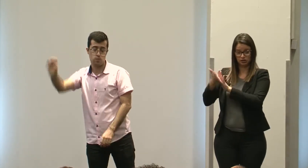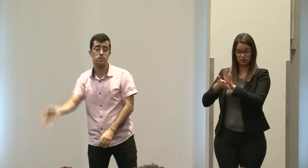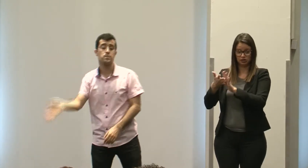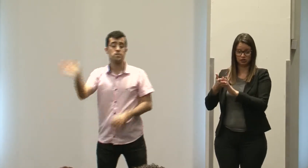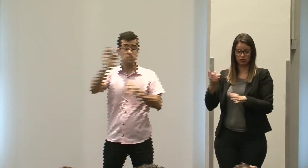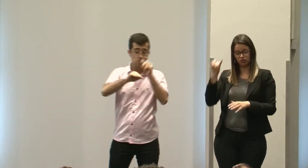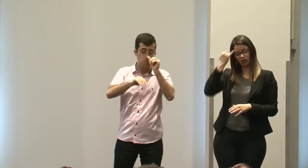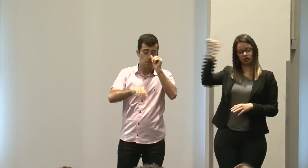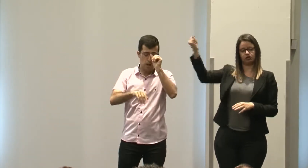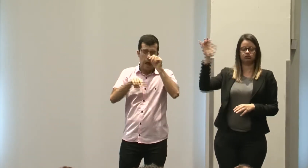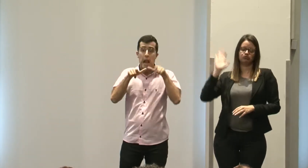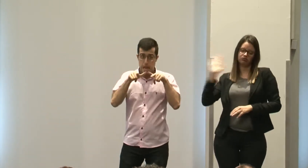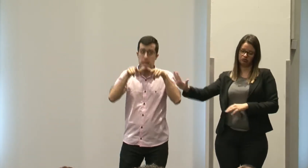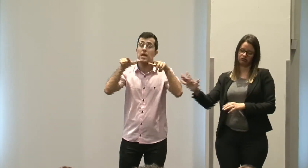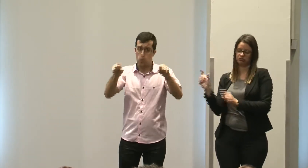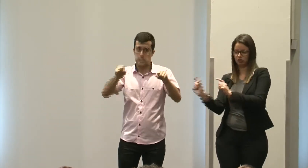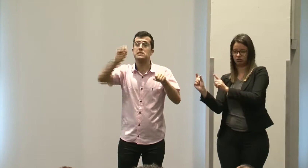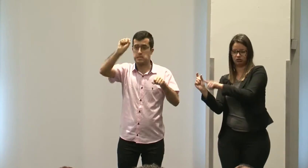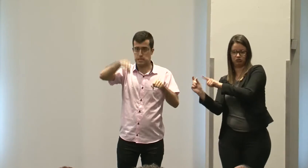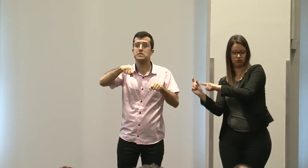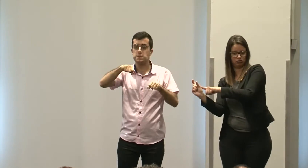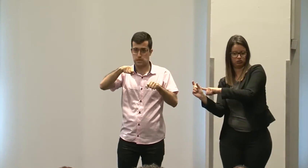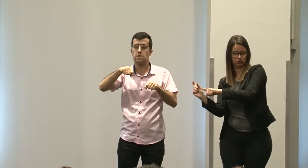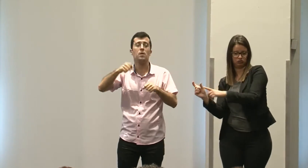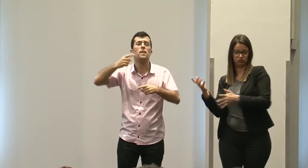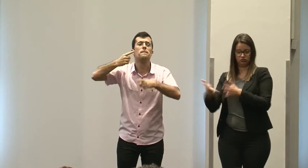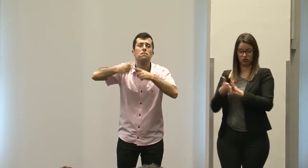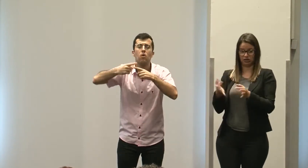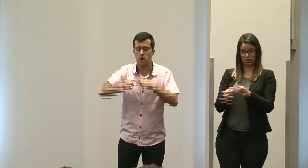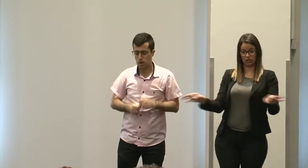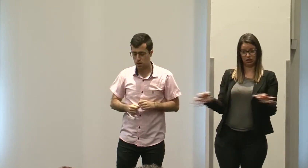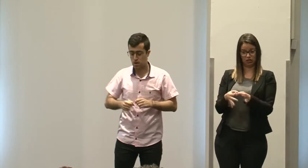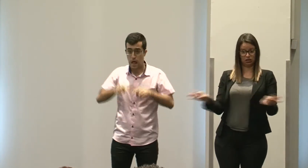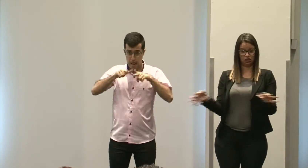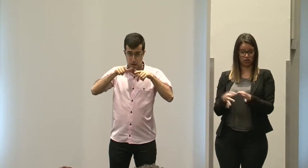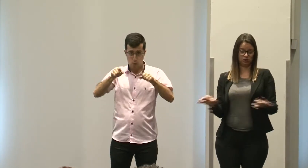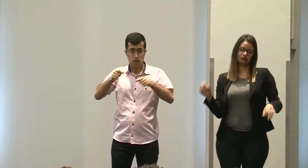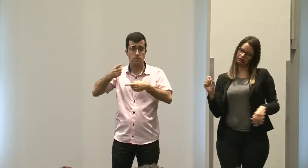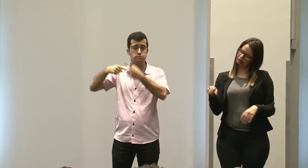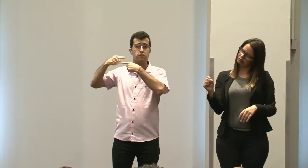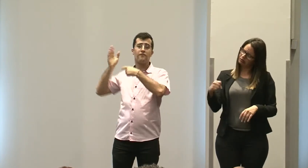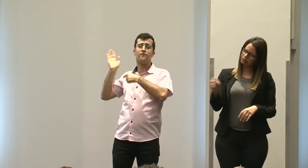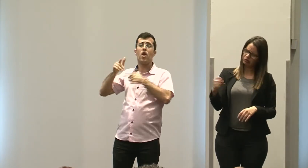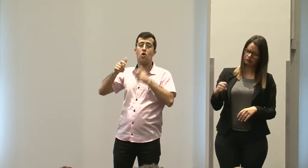língua de sinais. Então, ele é um sinal inicializado.